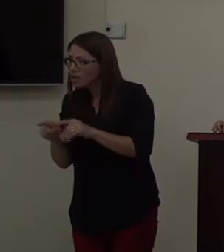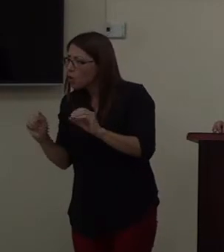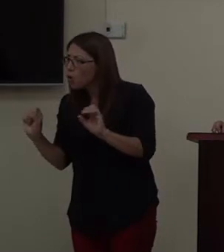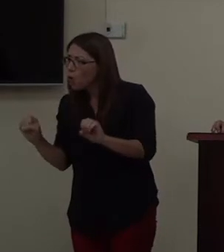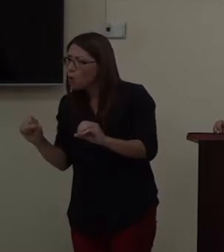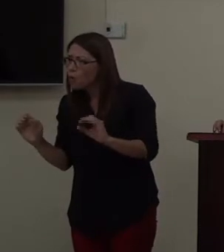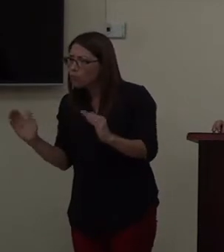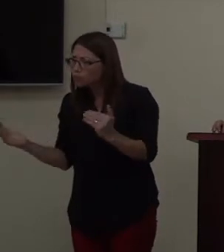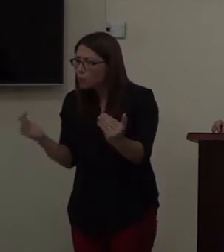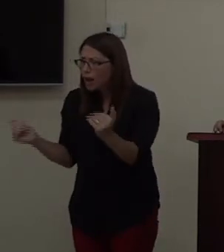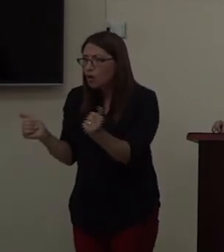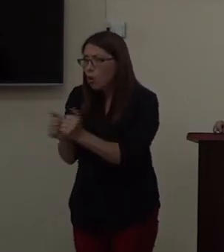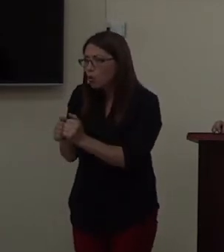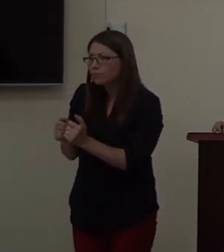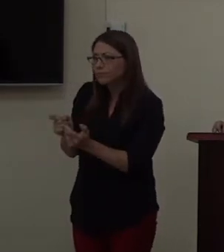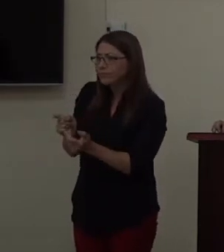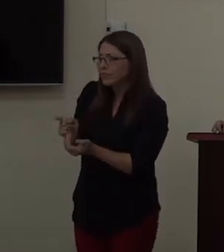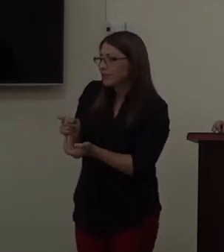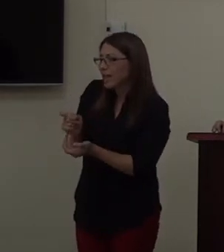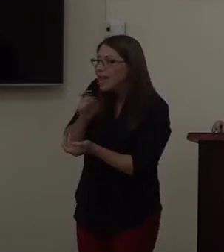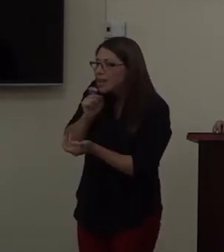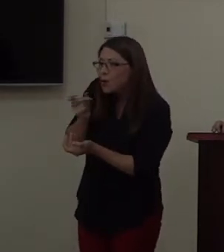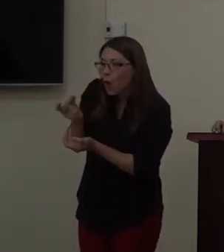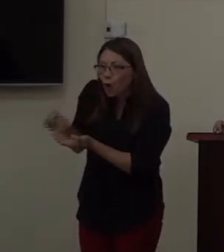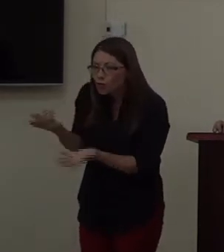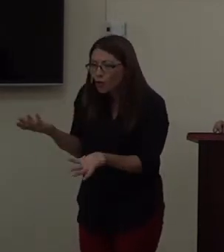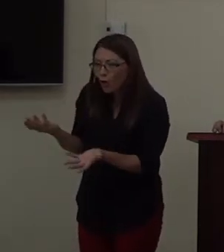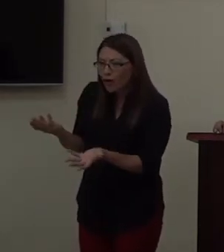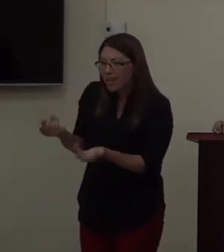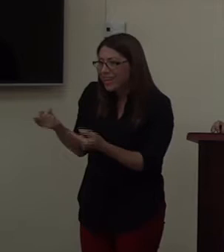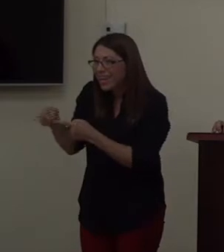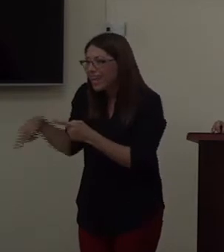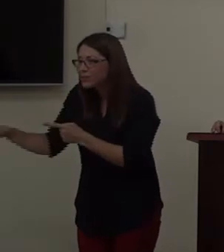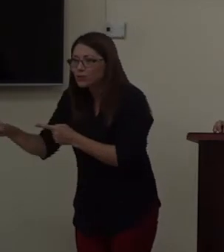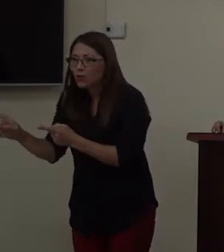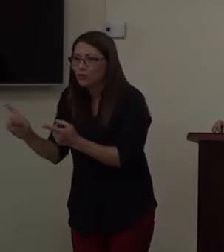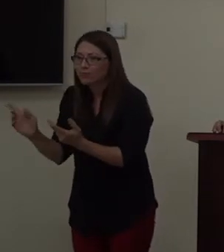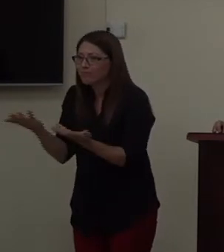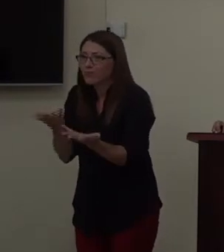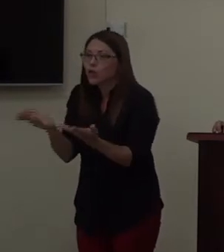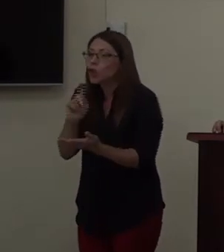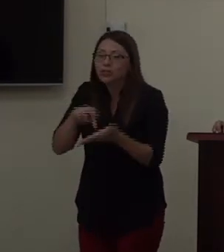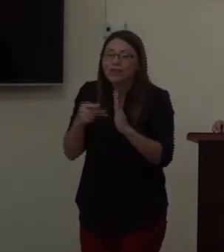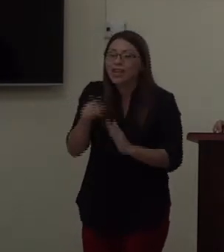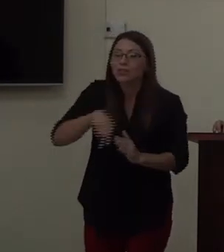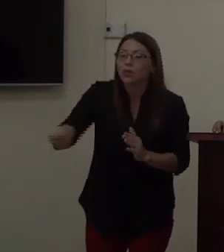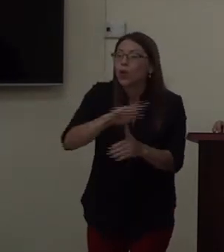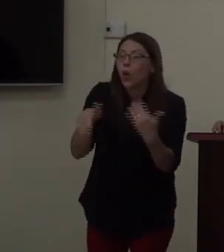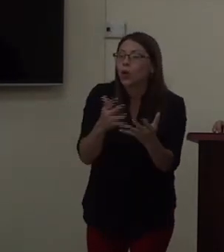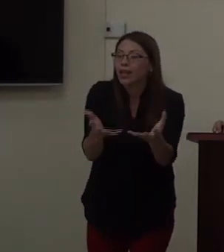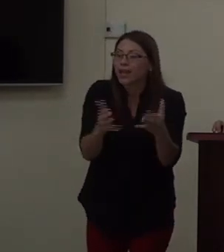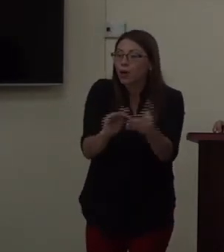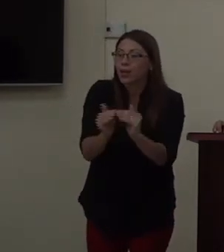una decisión que sobrepasa el nivel de todo lo que quiera la comunidad, ¿verdad? Al final, en un proceso como este, había